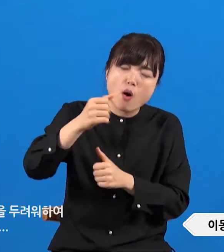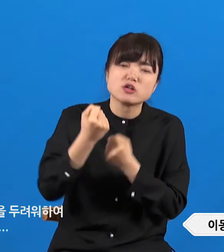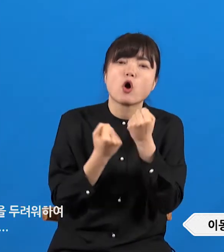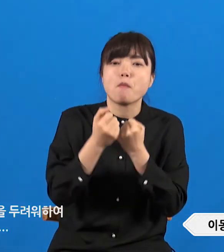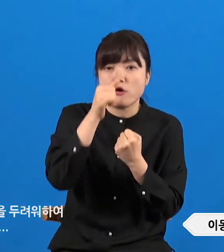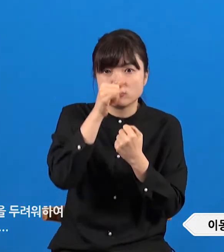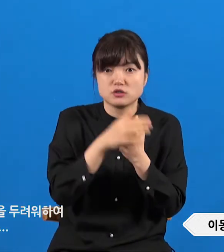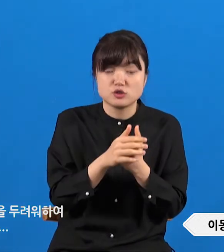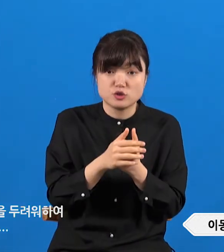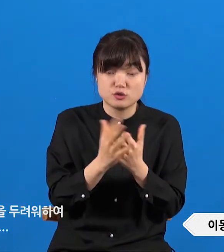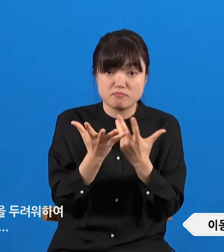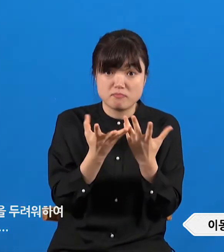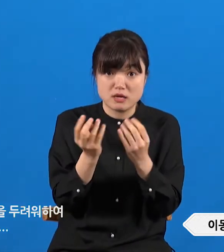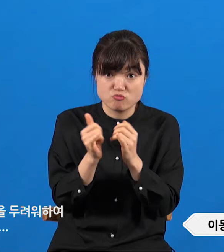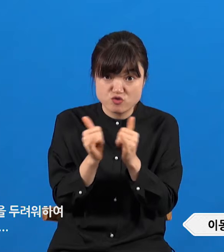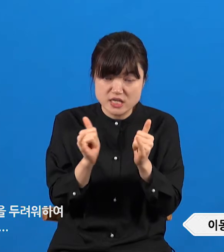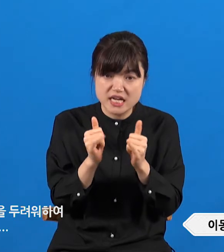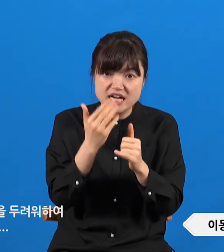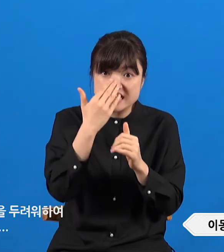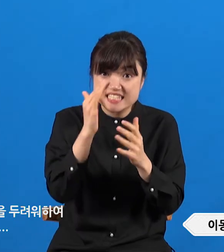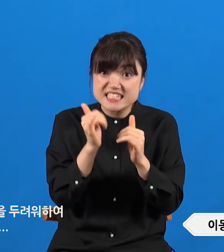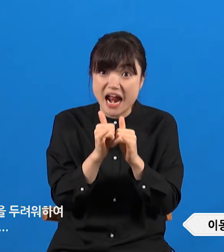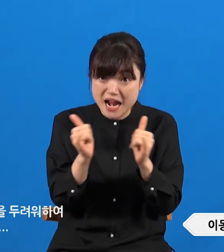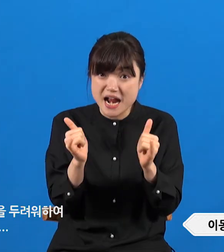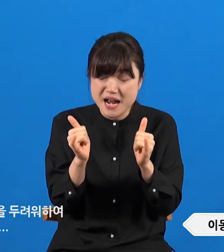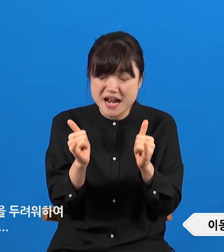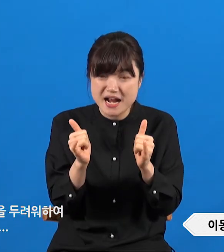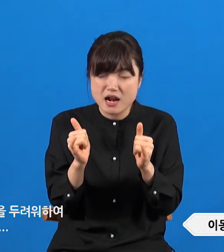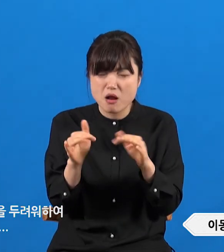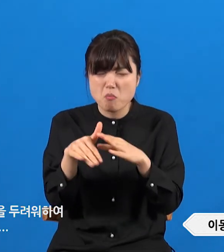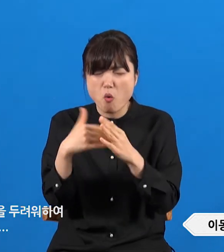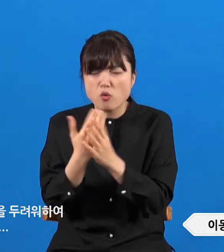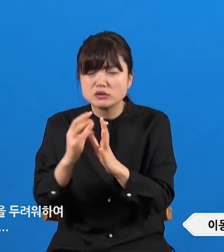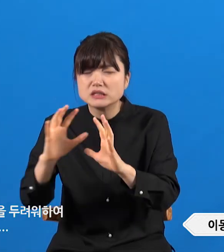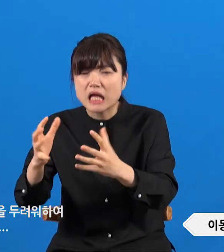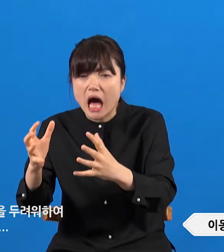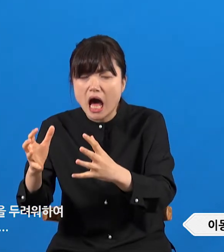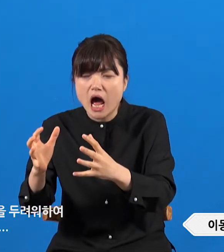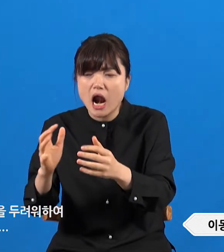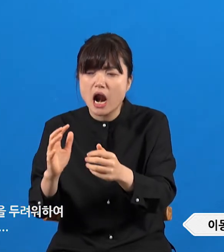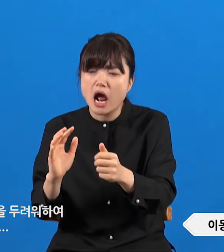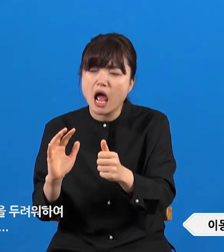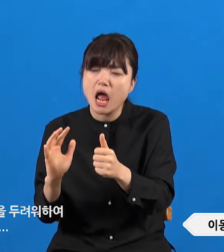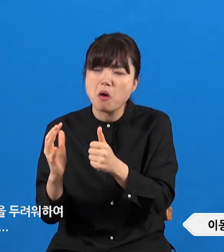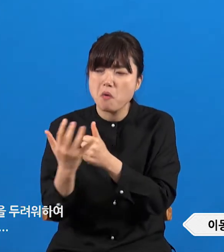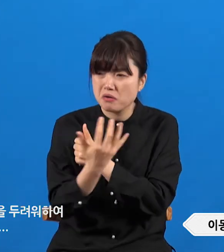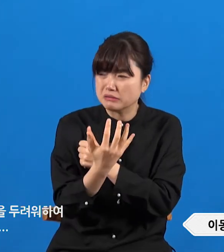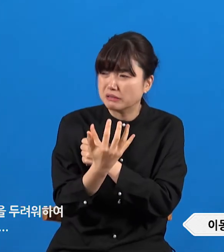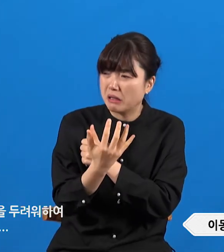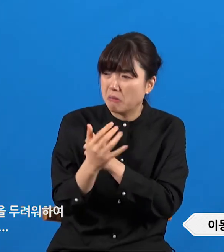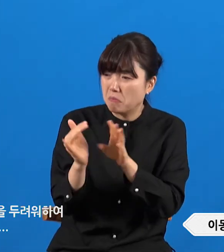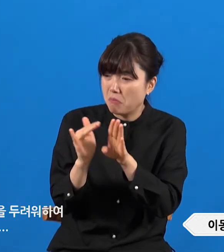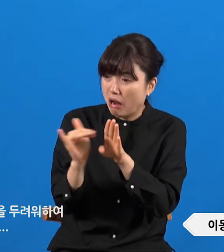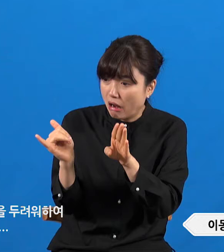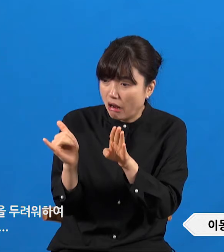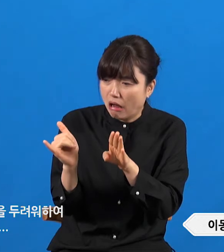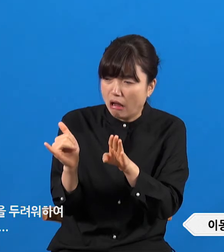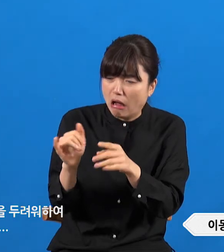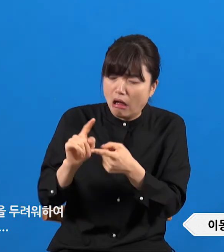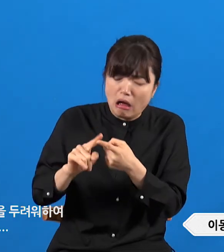있습니다. 무리가 이스라엘 백성들의 무리가 모든 나라 백성, 그들을 에워싸고 있었던 모든